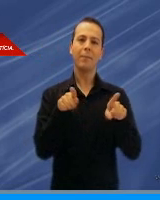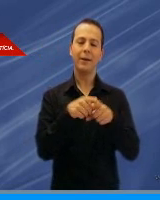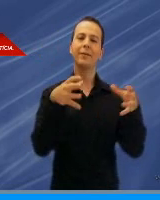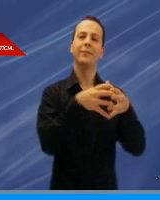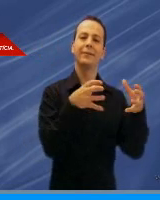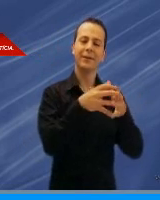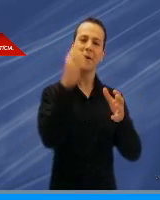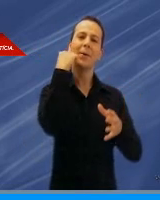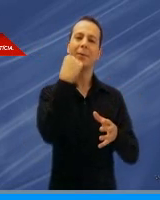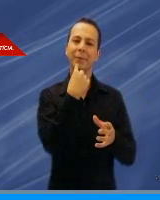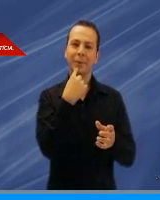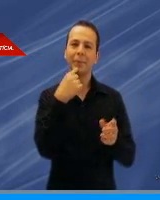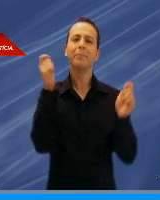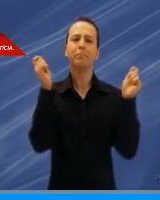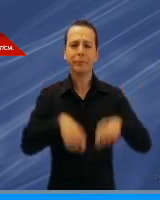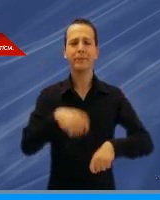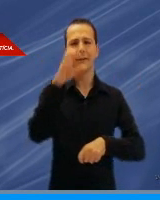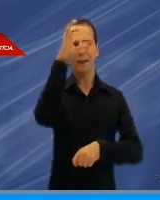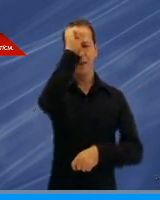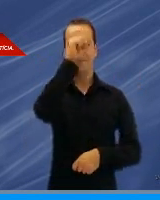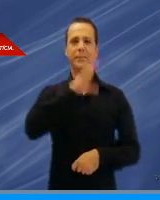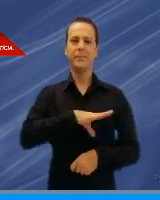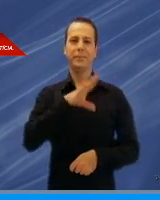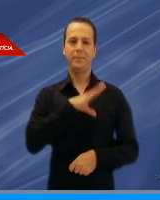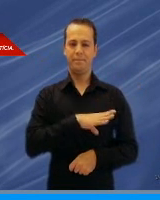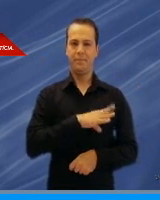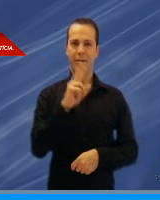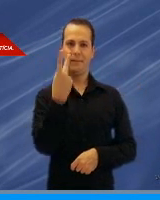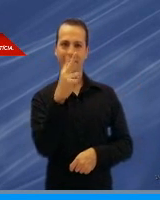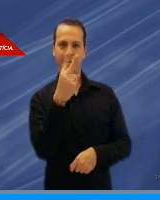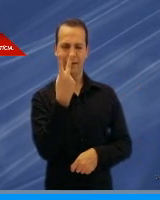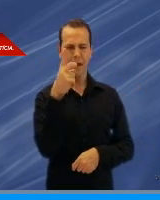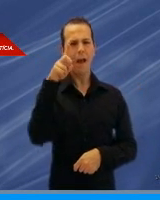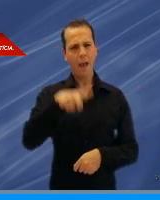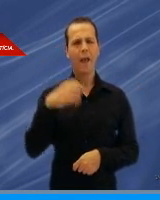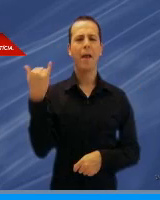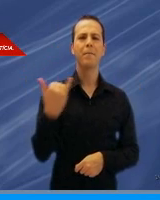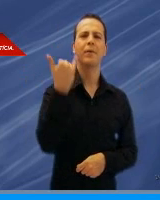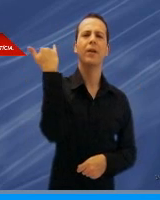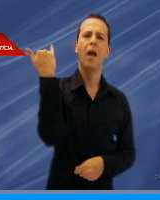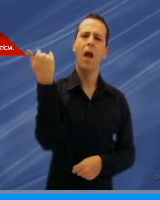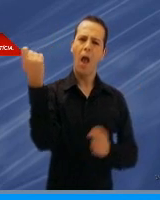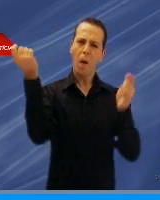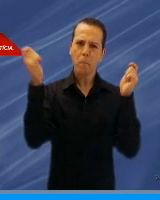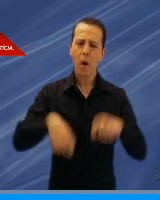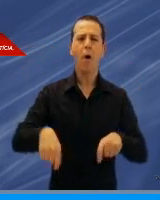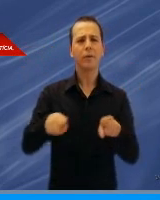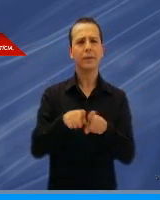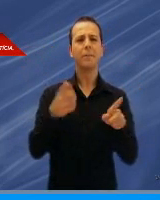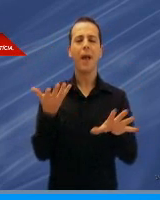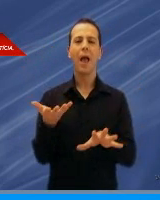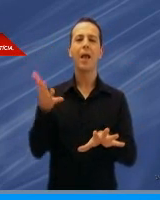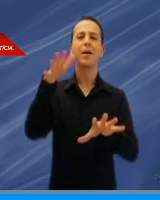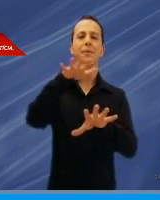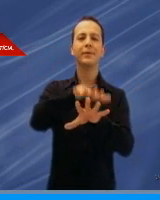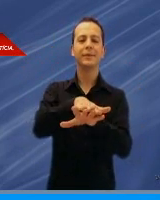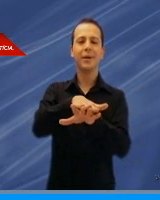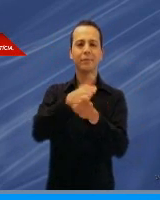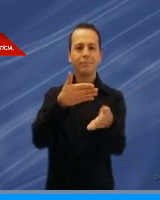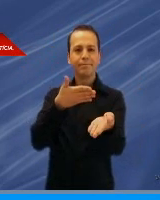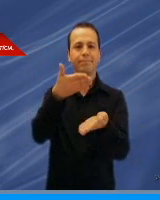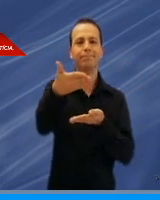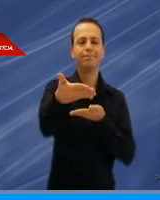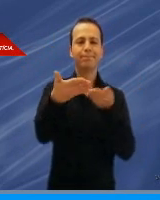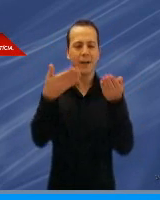as incluam através de Libras, mas que elas também se permitam a inclusão na